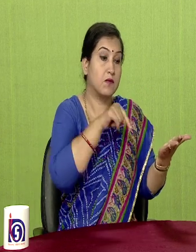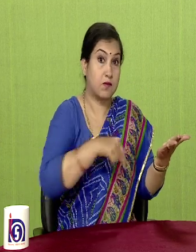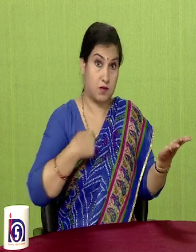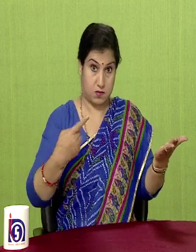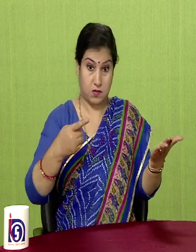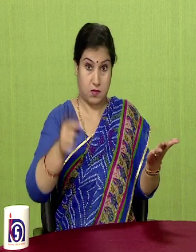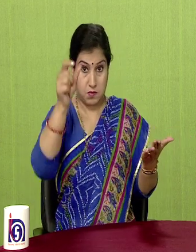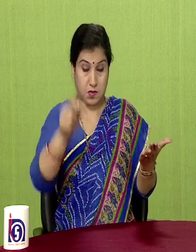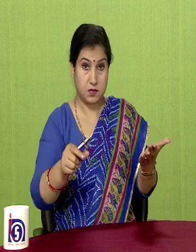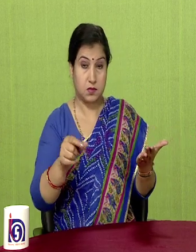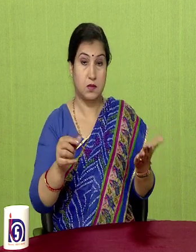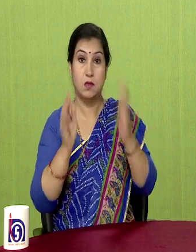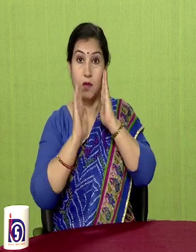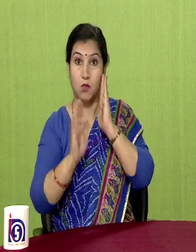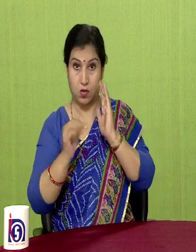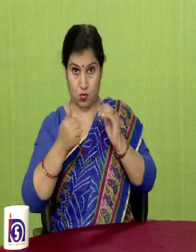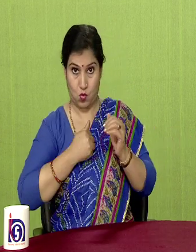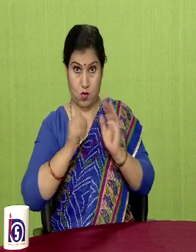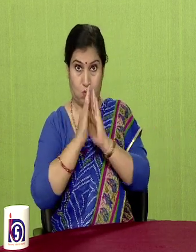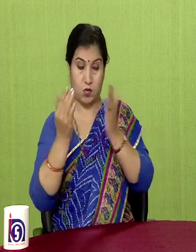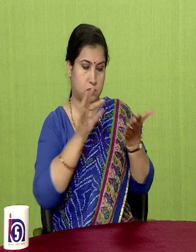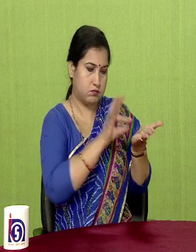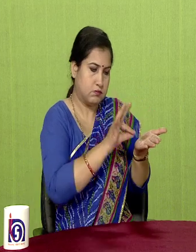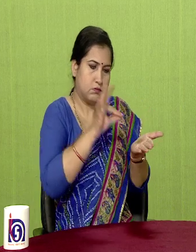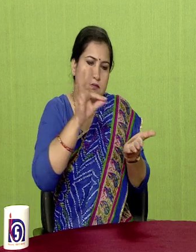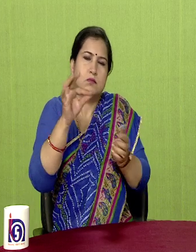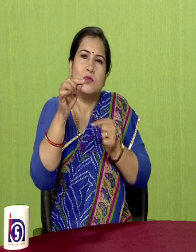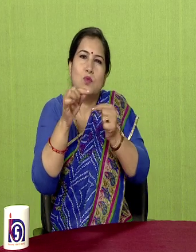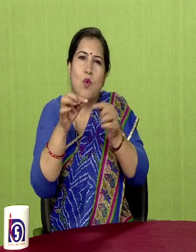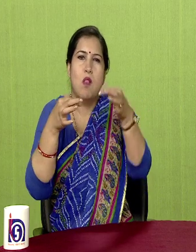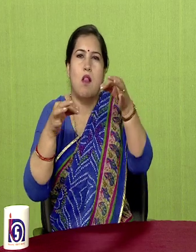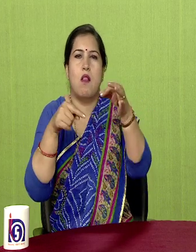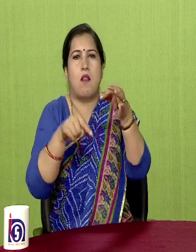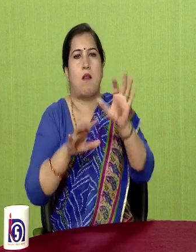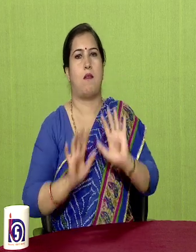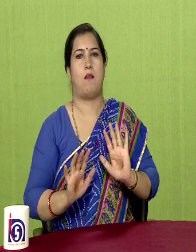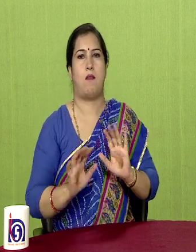इस पाठ में हम उसके एक छोटे से अंश का अध्ययन करेंगे।